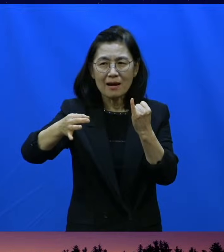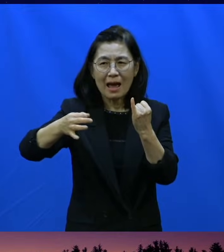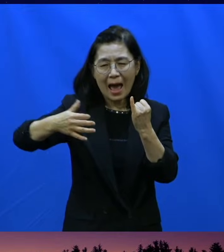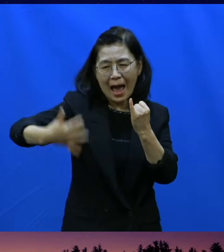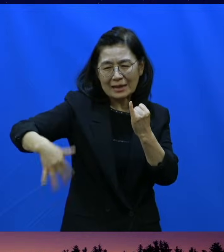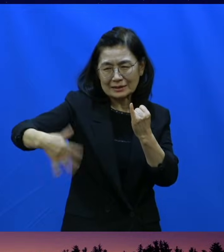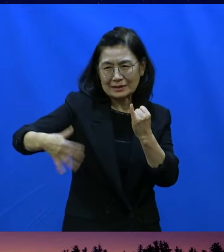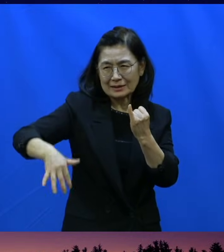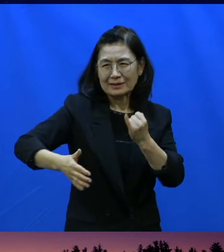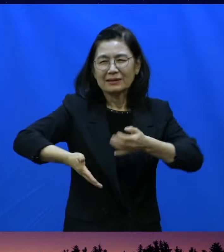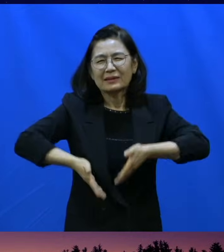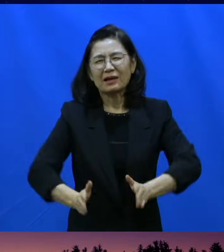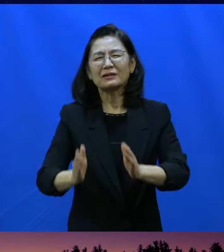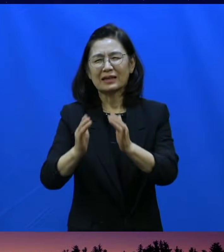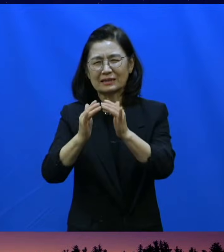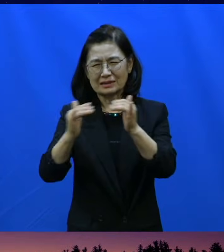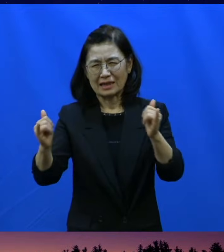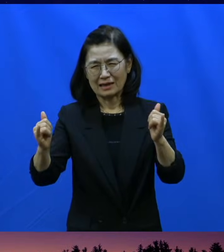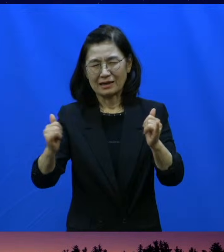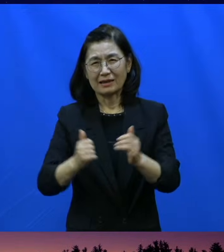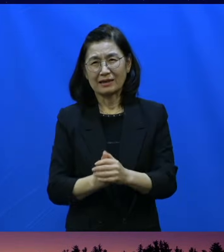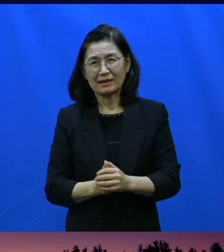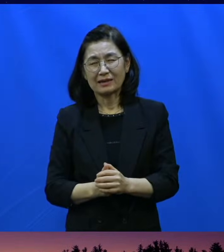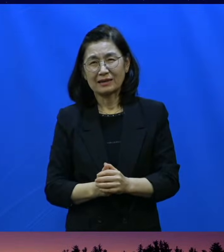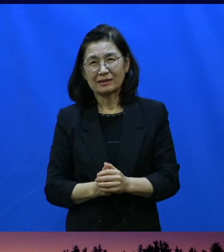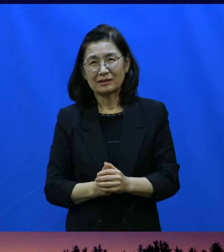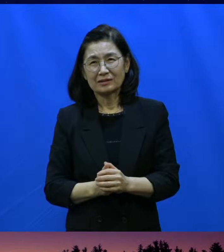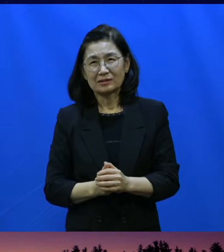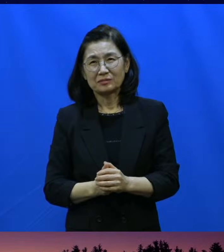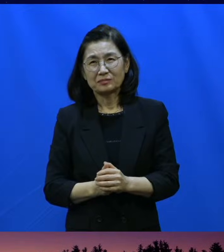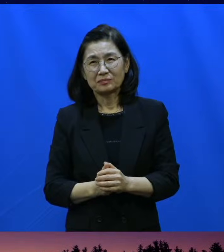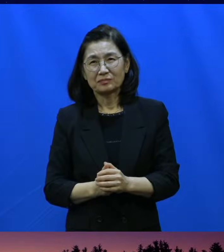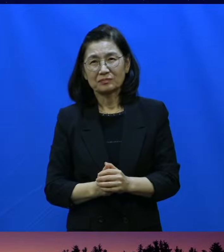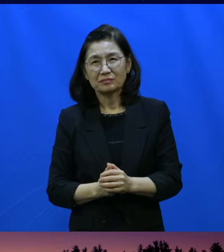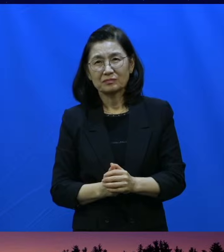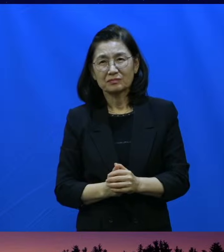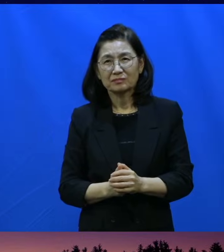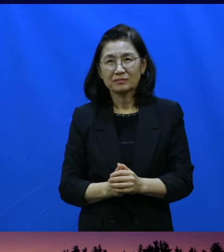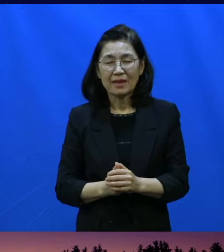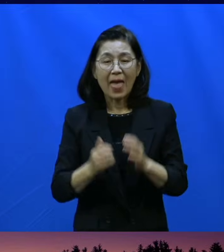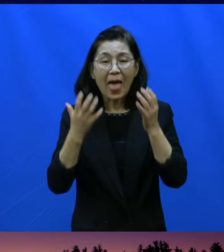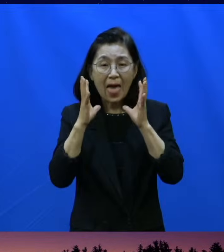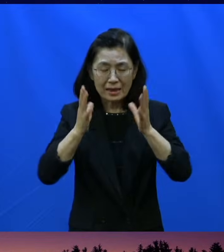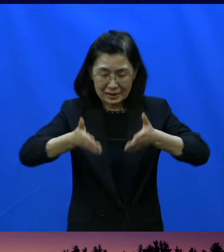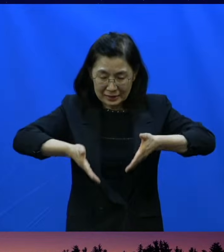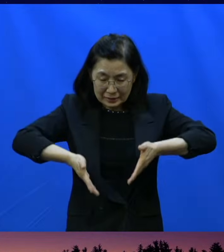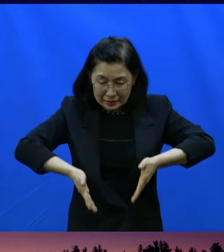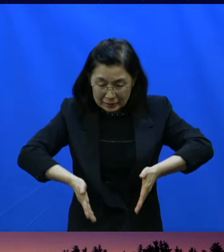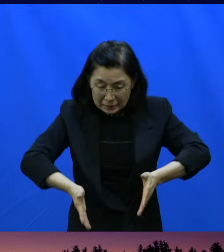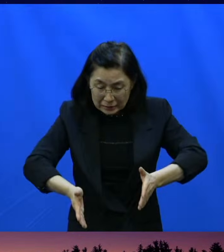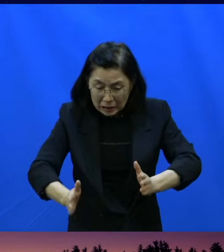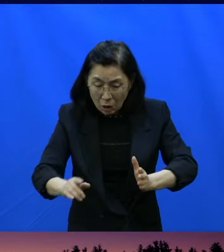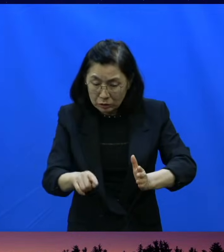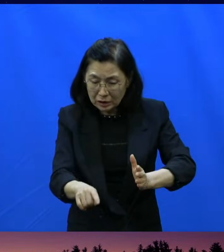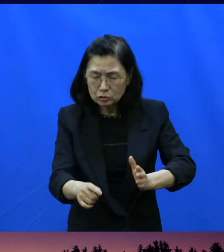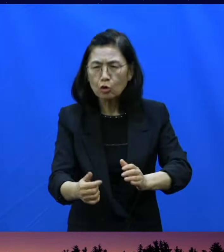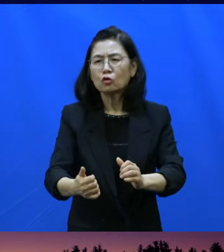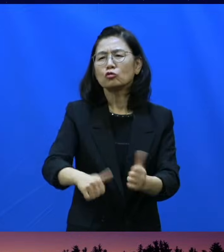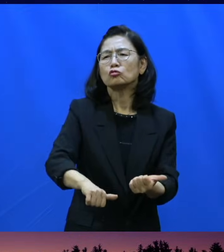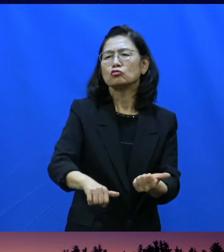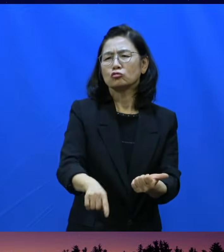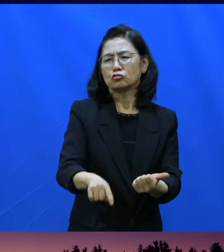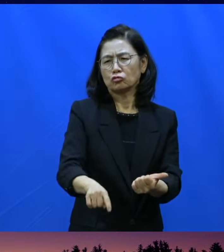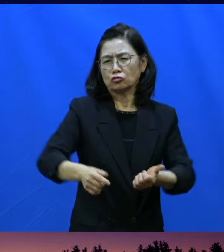헬라어의 표현으로 하면 뭐를 얘기하느냐면, 이 말은 사산된 아기, 죽어서 조산된